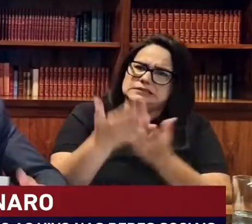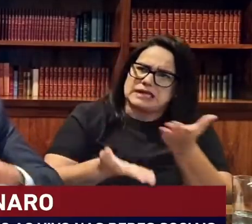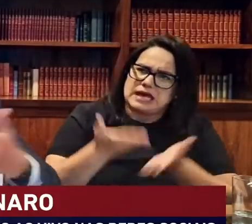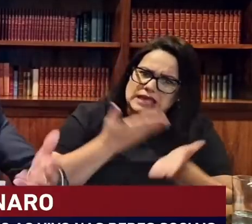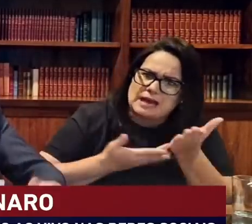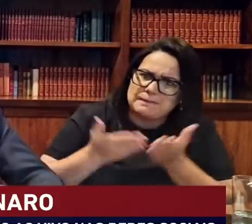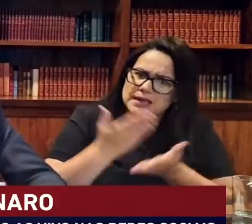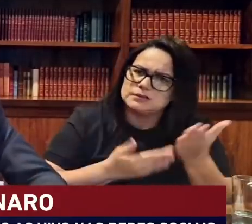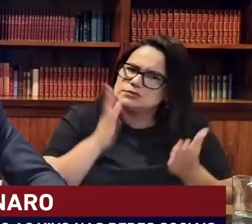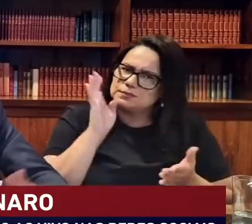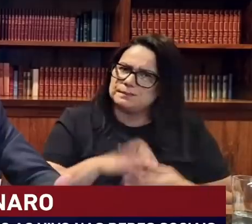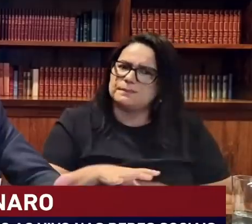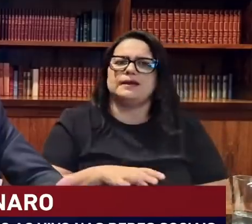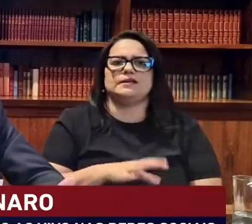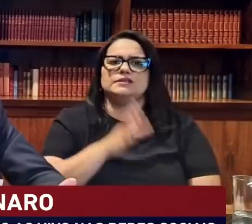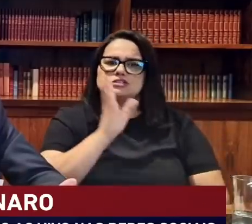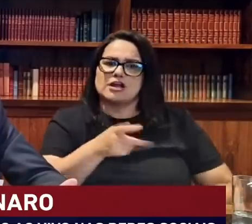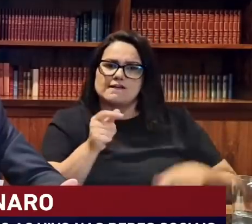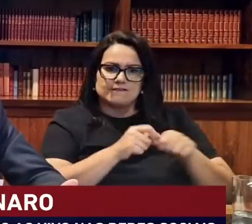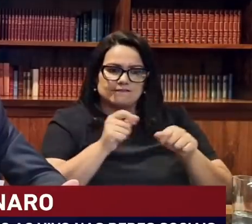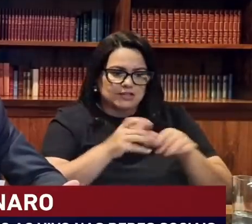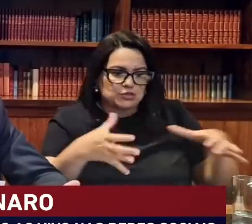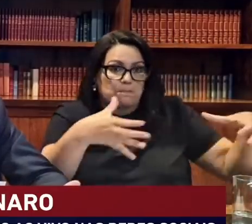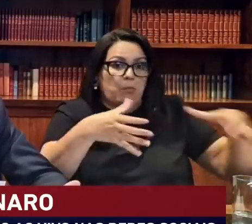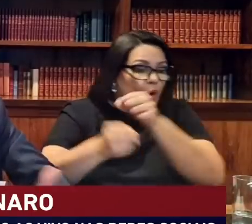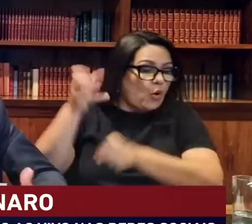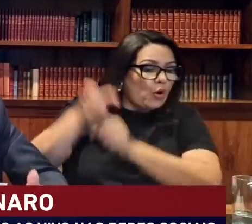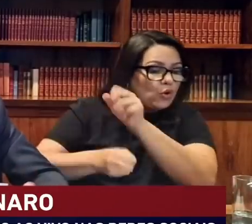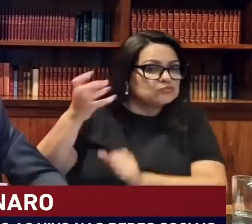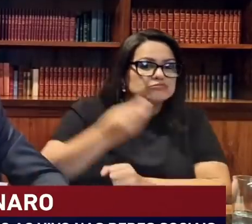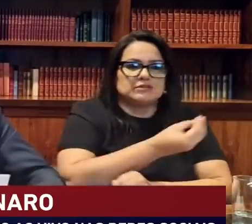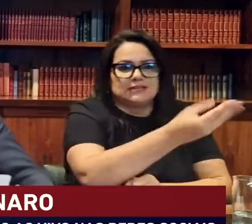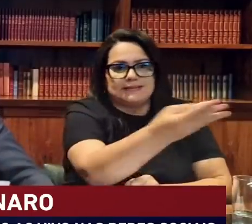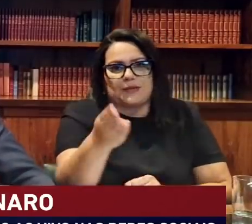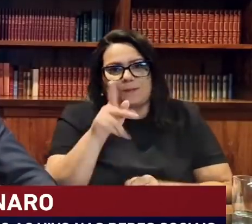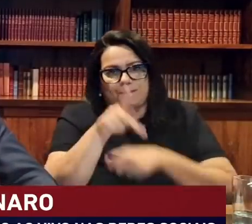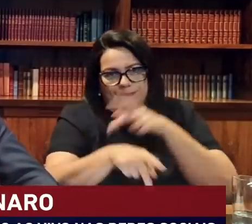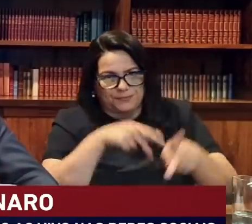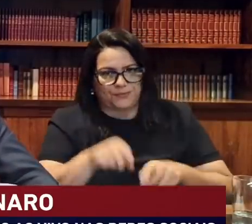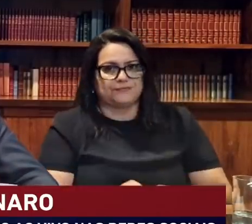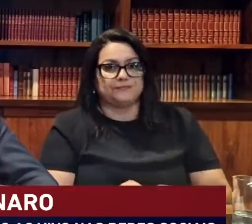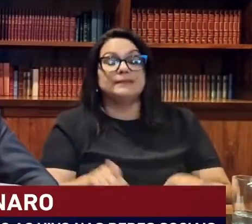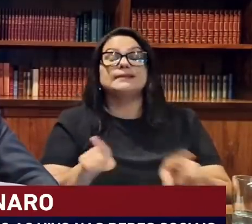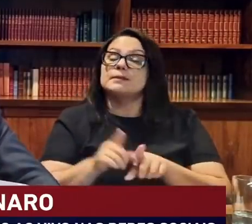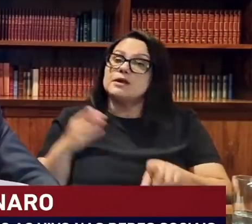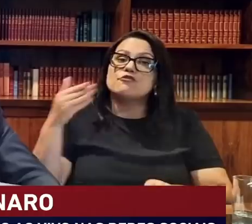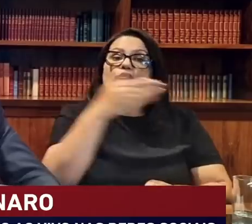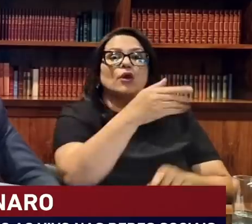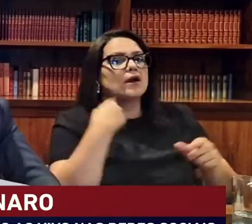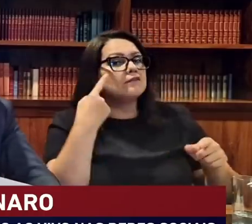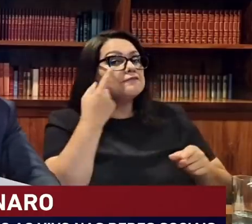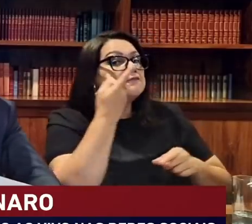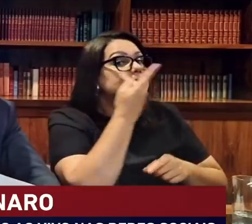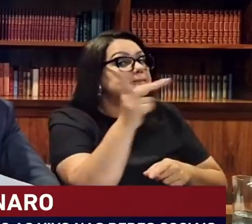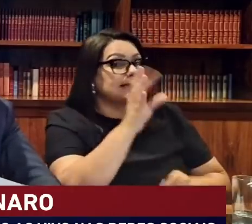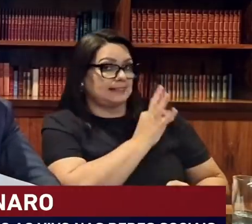pós foram entregues à população. Também fizemos uma visita técnica na ponte de Xambioá,